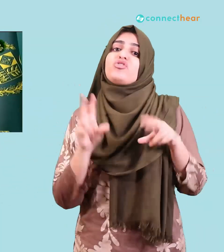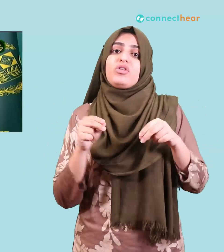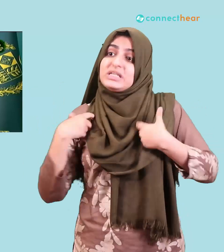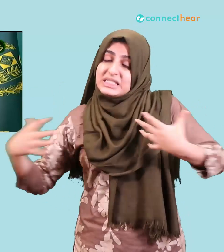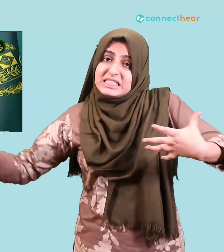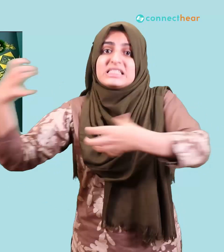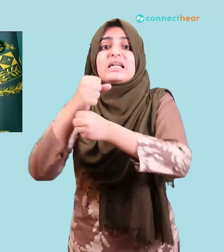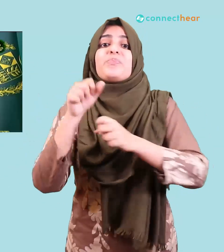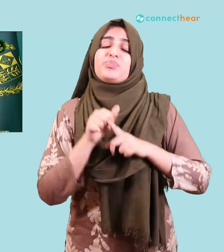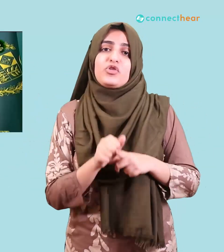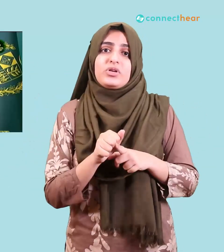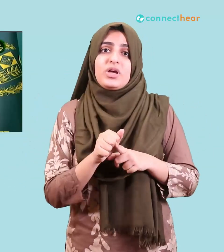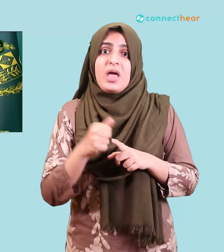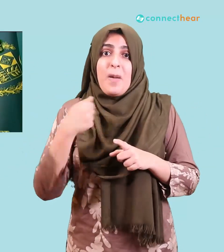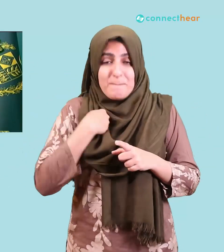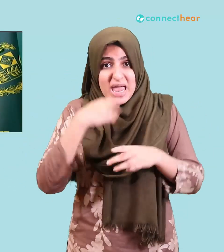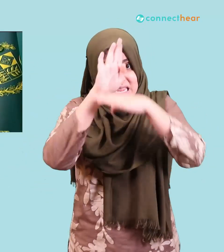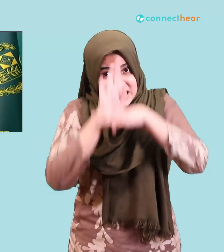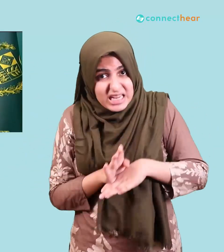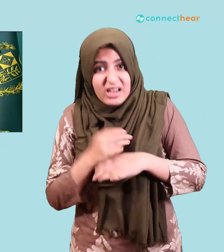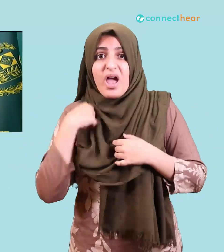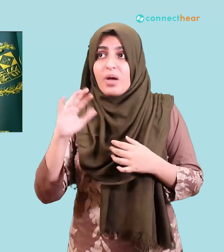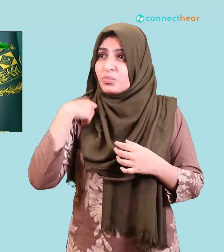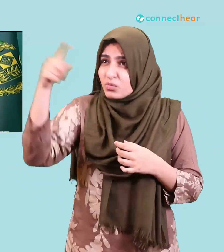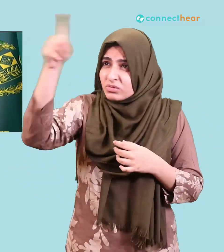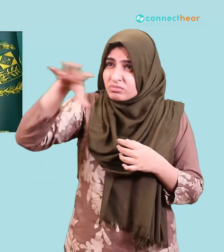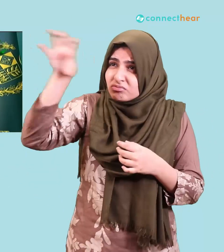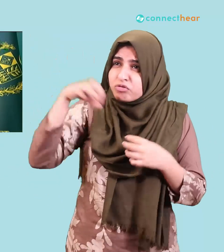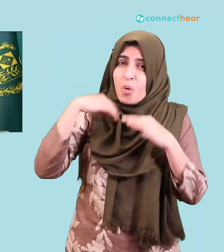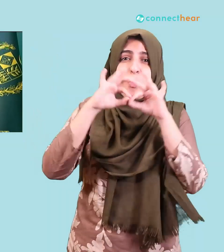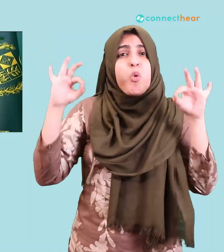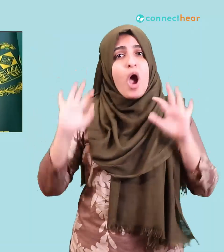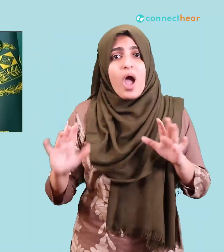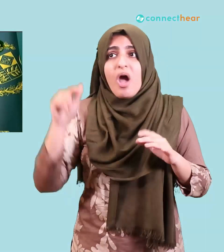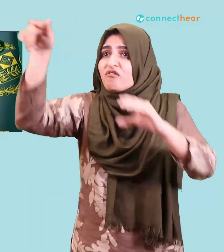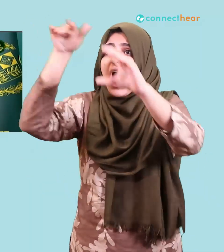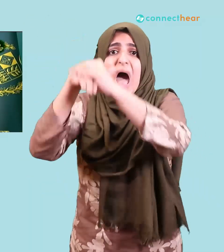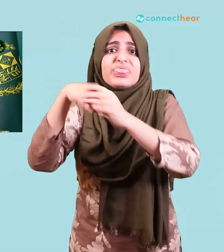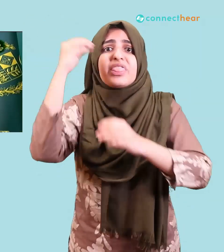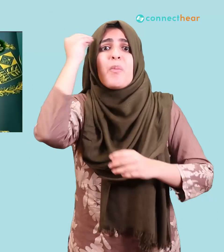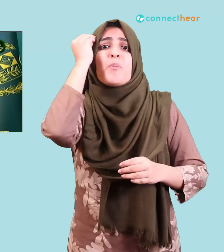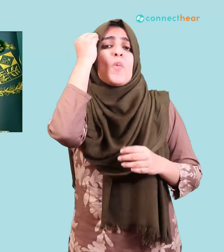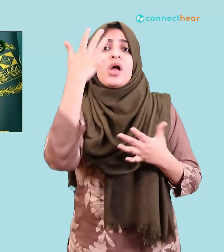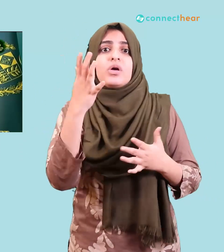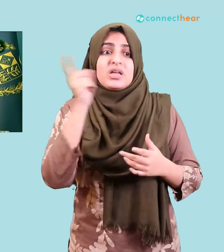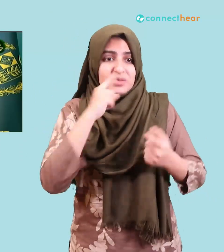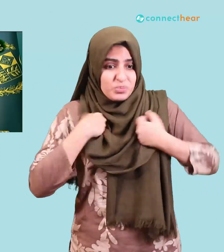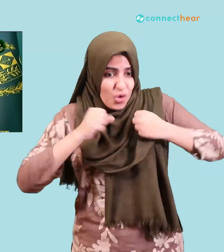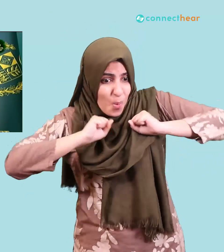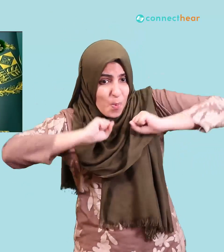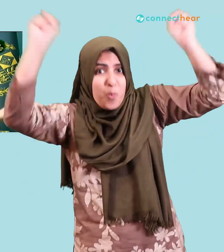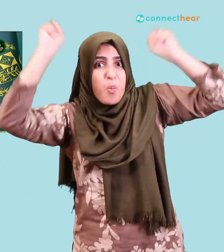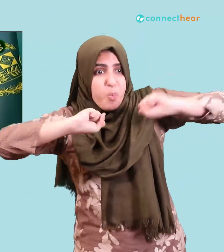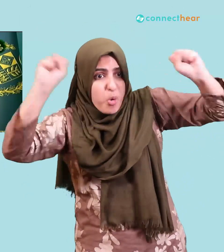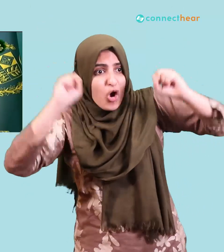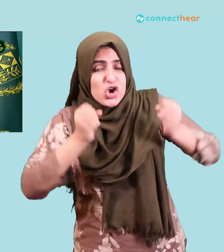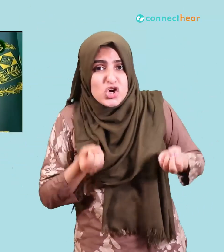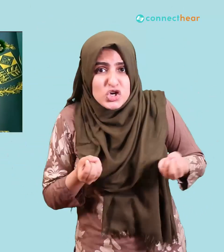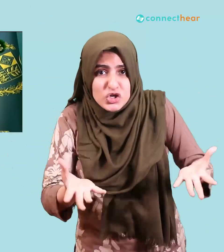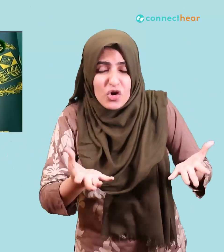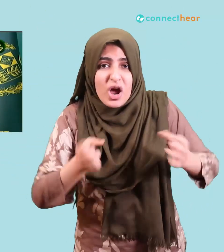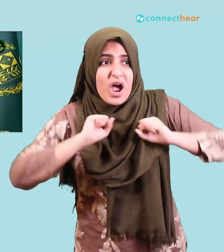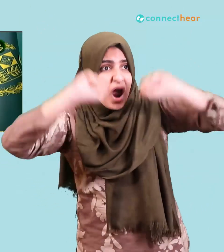یقین دلاتا ہوں، کیونکہ میں مغرب کو سمجھتا ہوں، ان کو سمجھ ہی نہیں ہے اس چیز کی۔ جب ہم پروٹیسٹ کرتے ہیں، جب ہم مظاہرے ہوتے